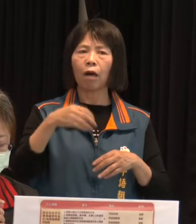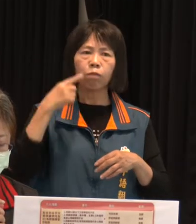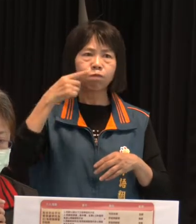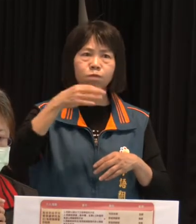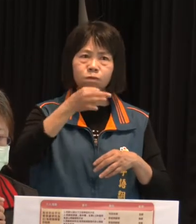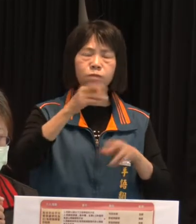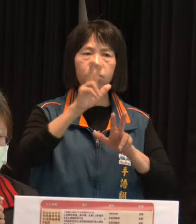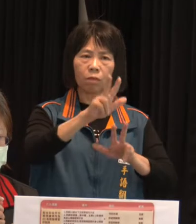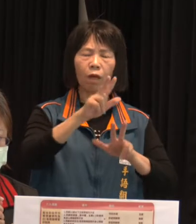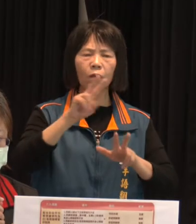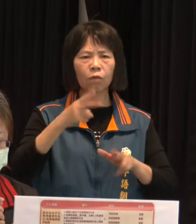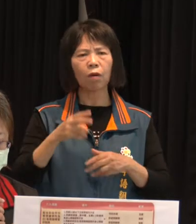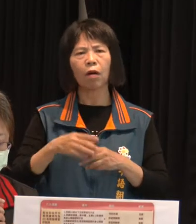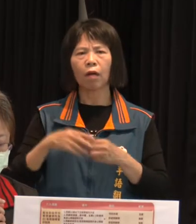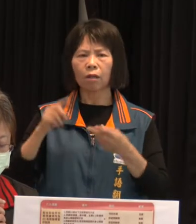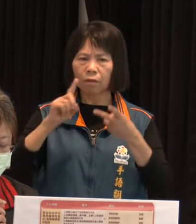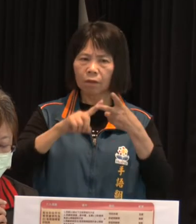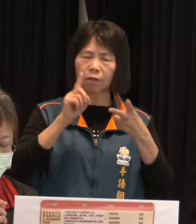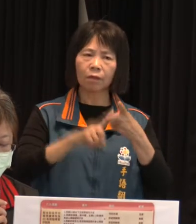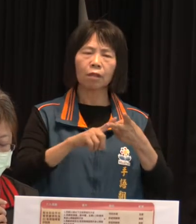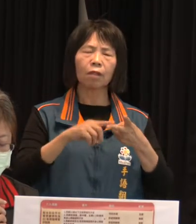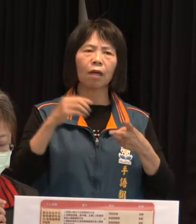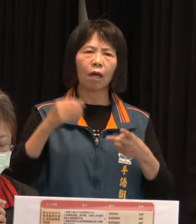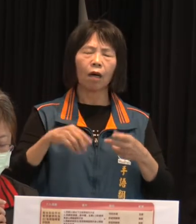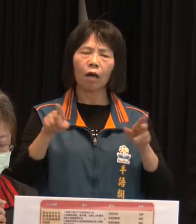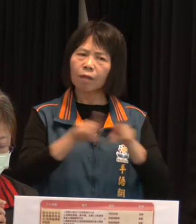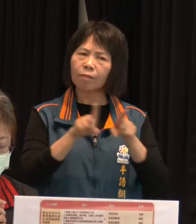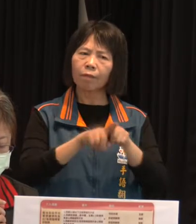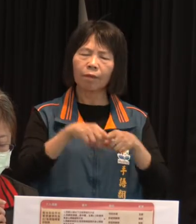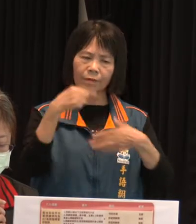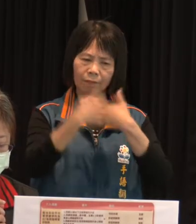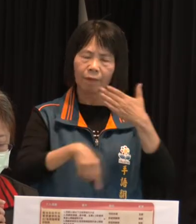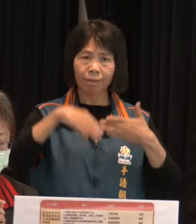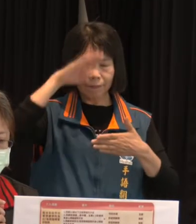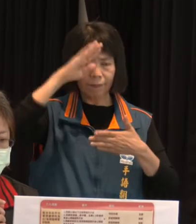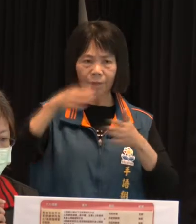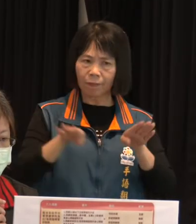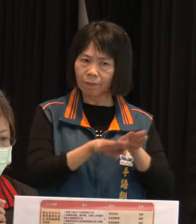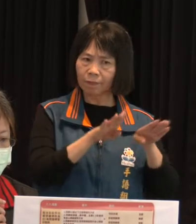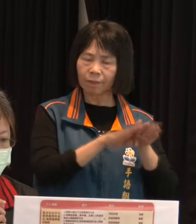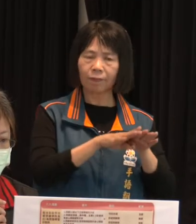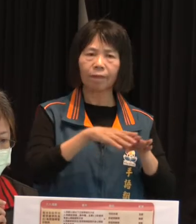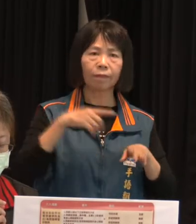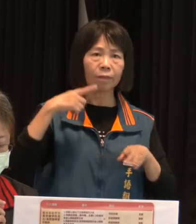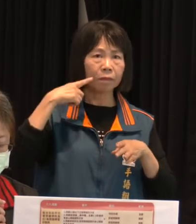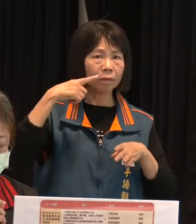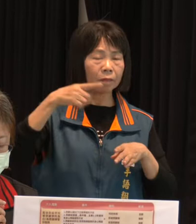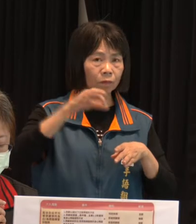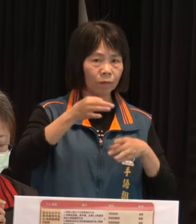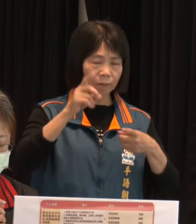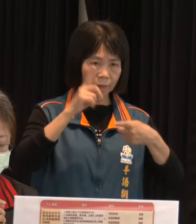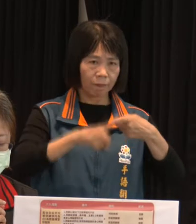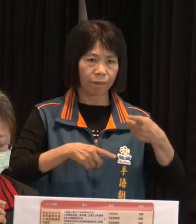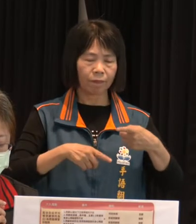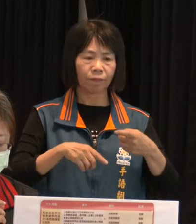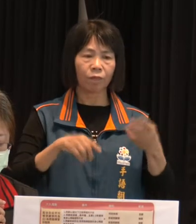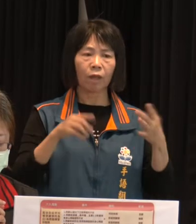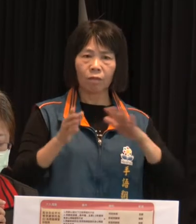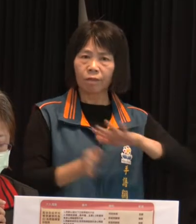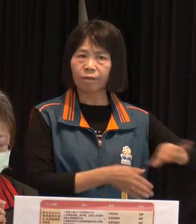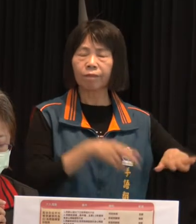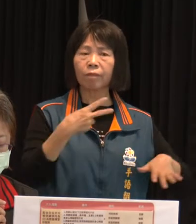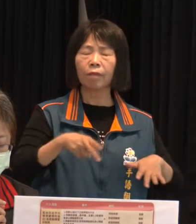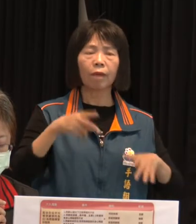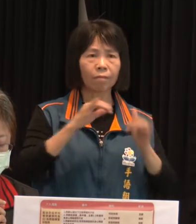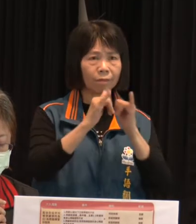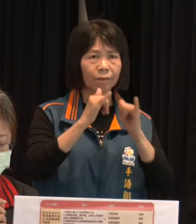普通伤病假而领有半薪。那如果我们民众是因为担心自己有染疫的一些风险而